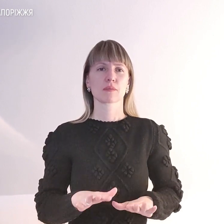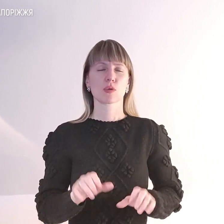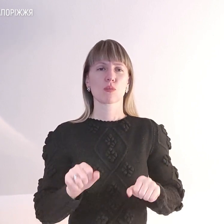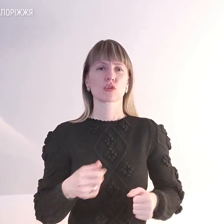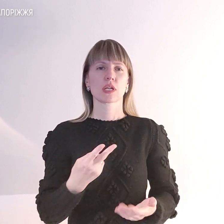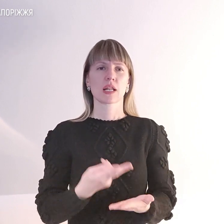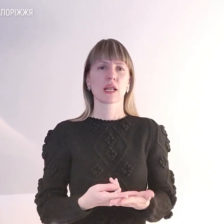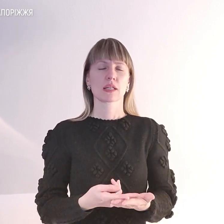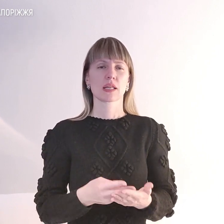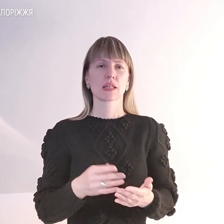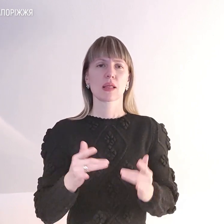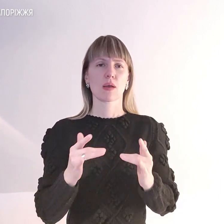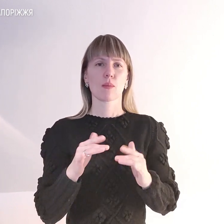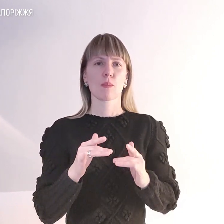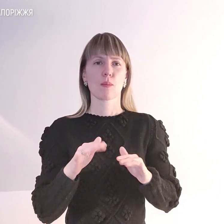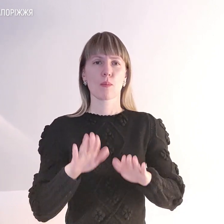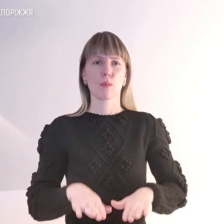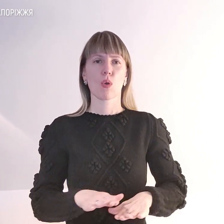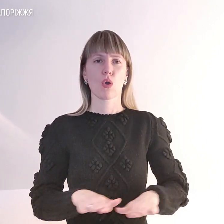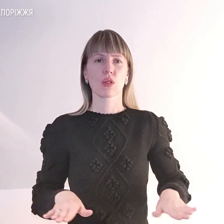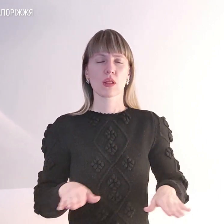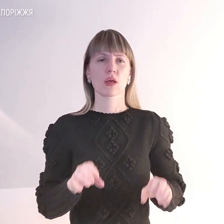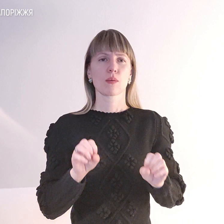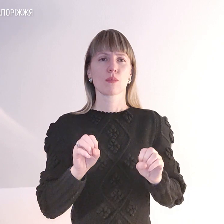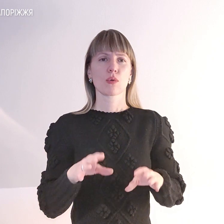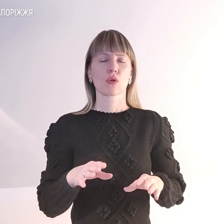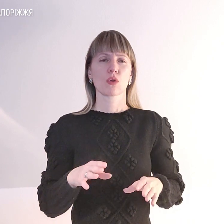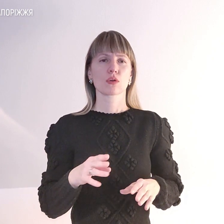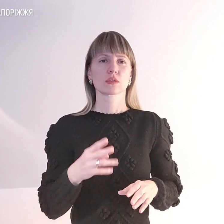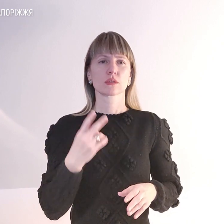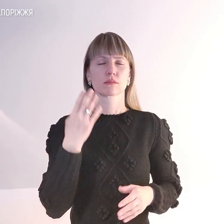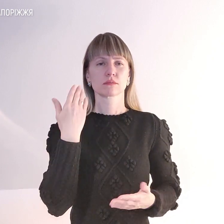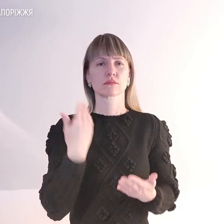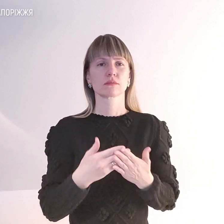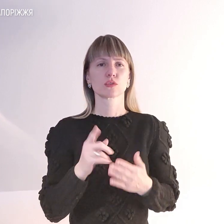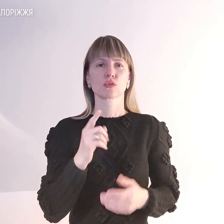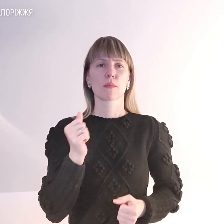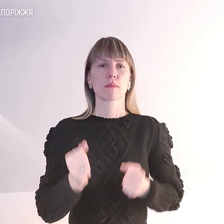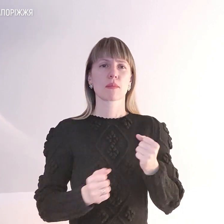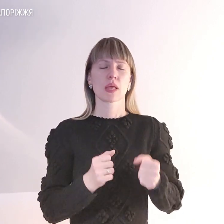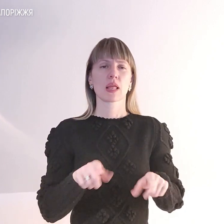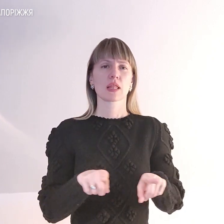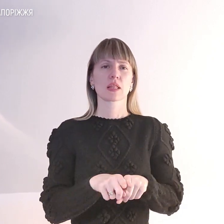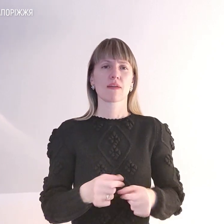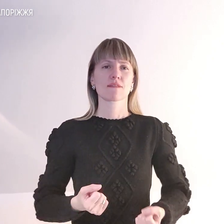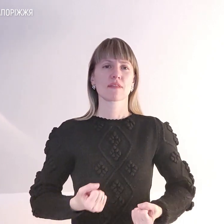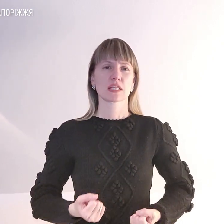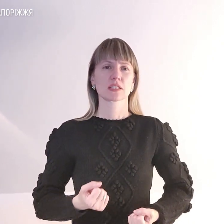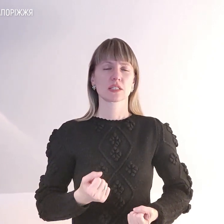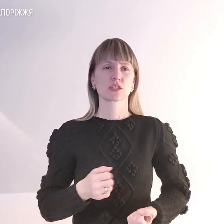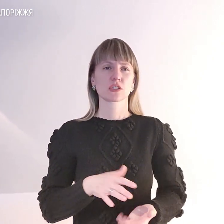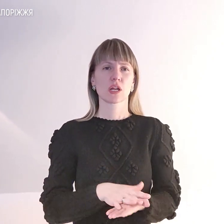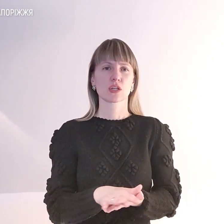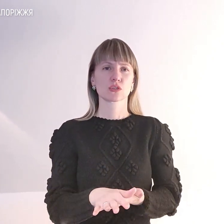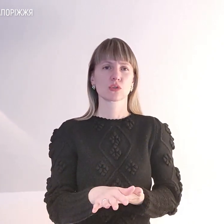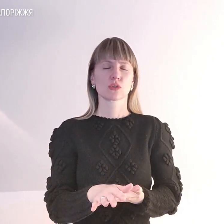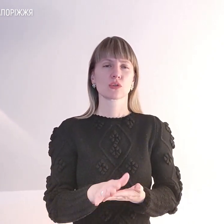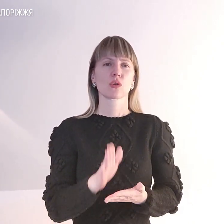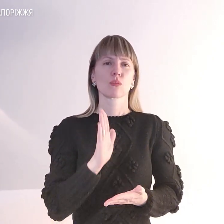на підлогу і просто так імітувати біг. Тобто будь-яка такий фізичний розхід, він буде допомагати